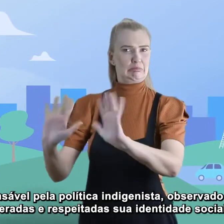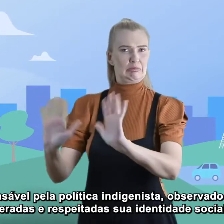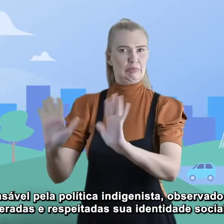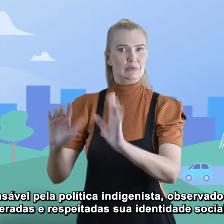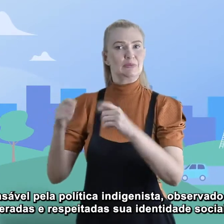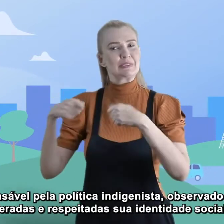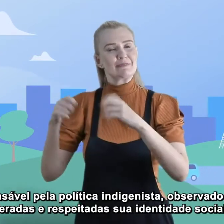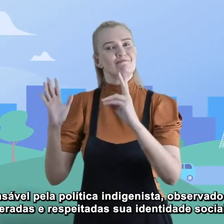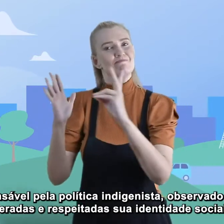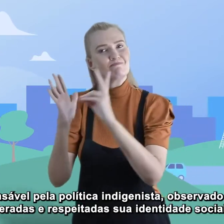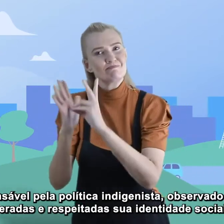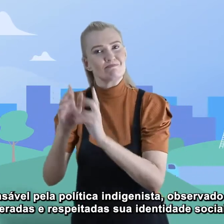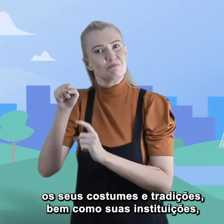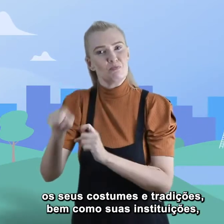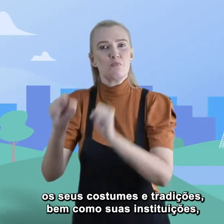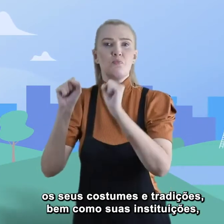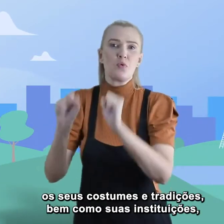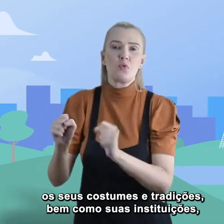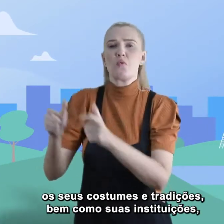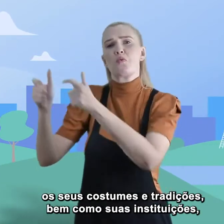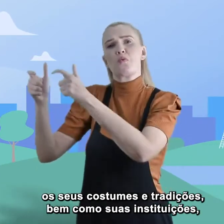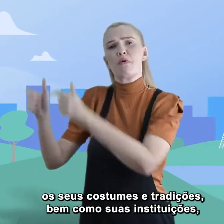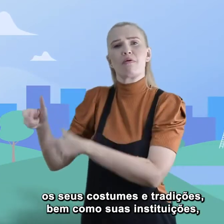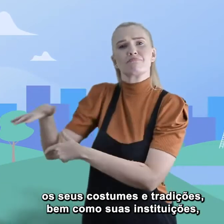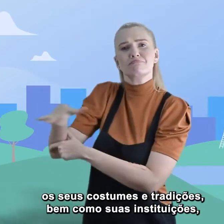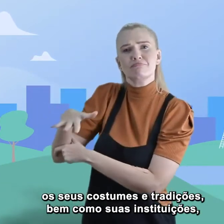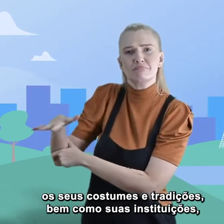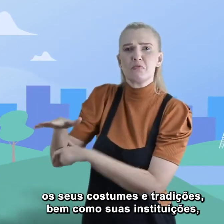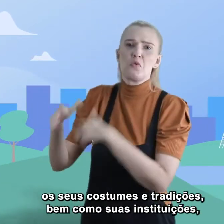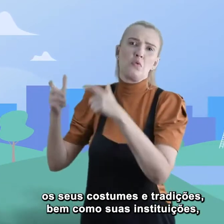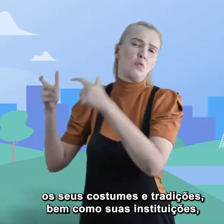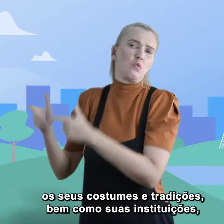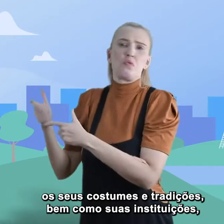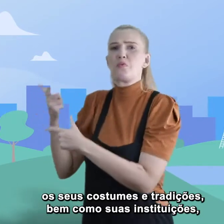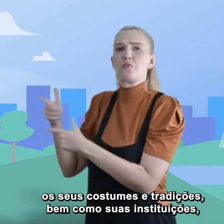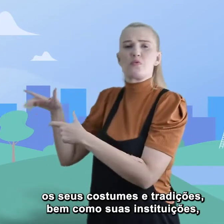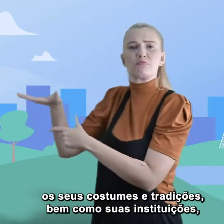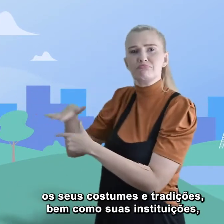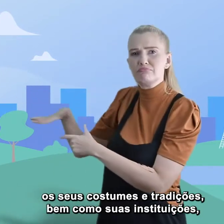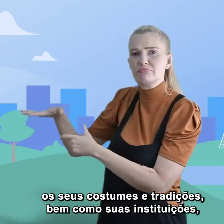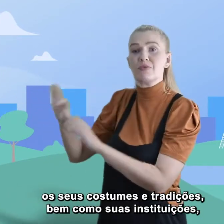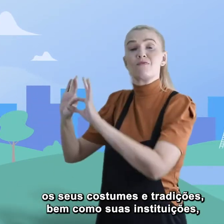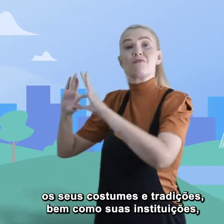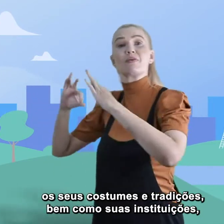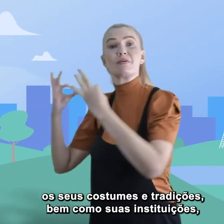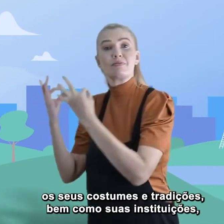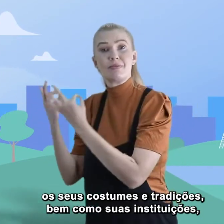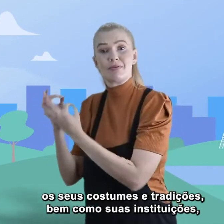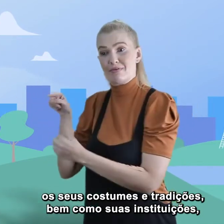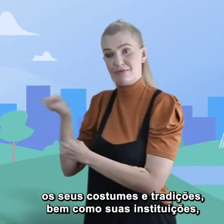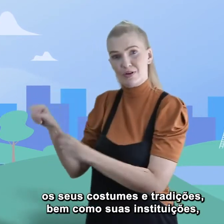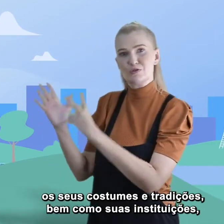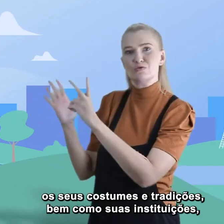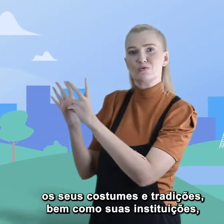cultural, os seus costumes e tradições, bem como suas